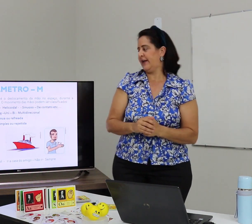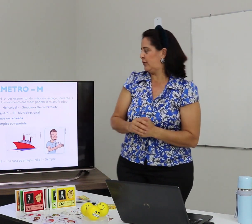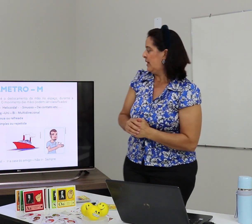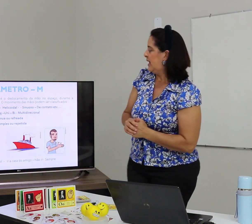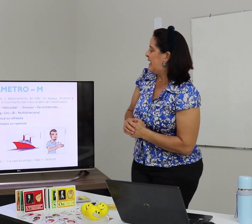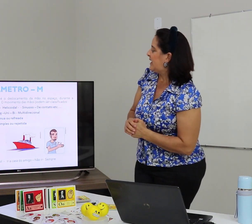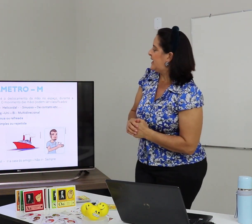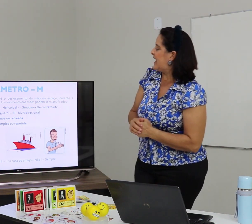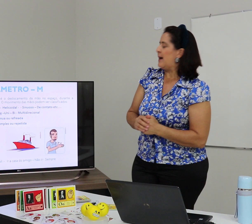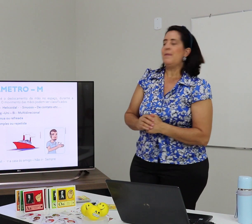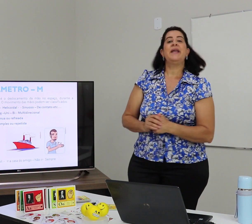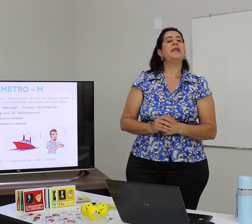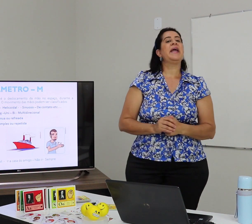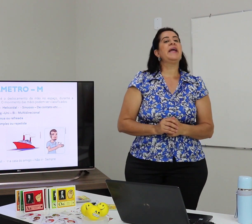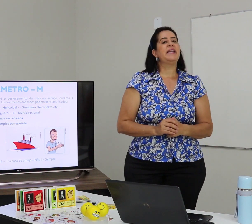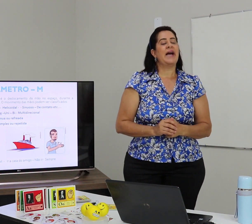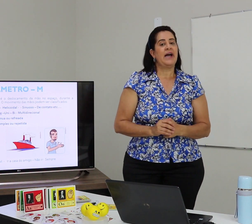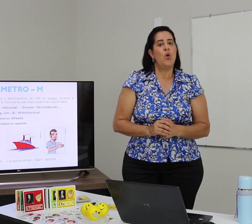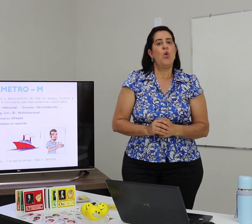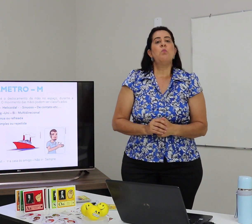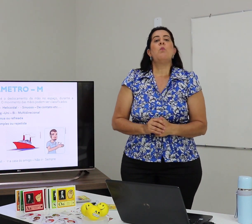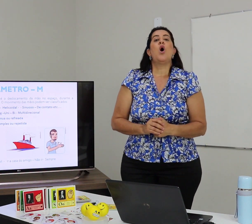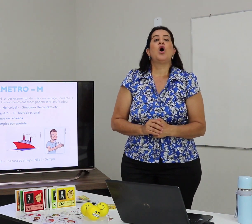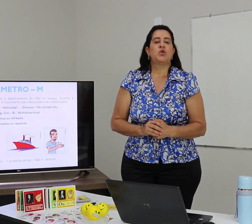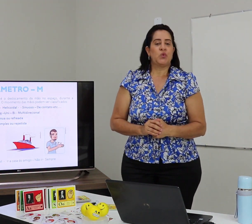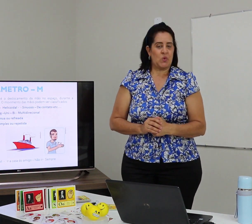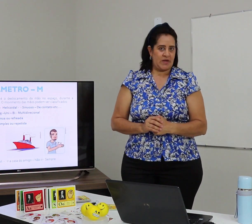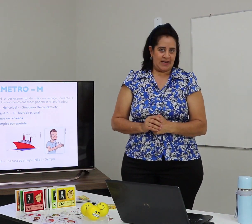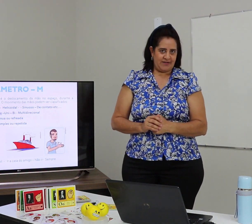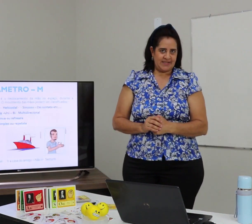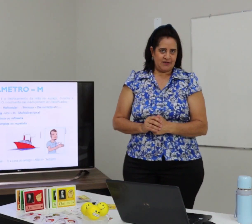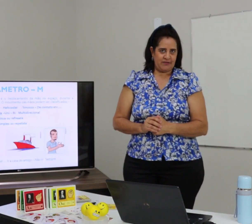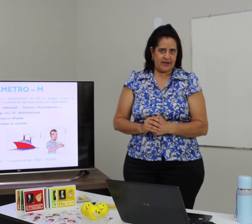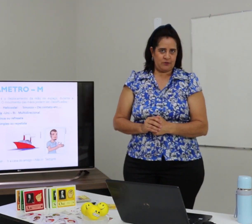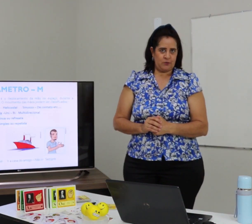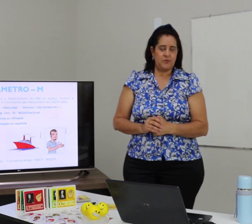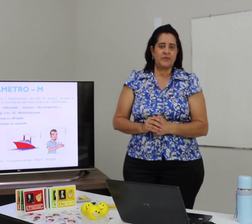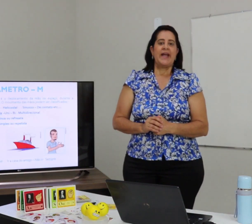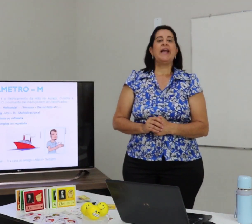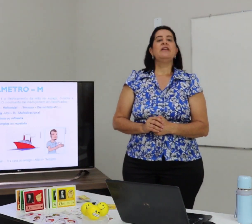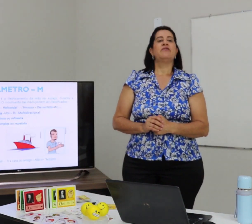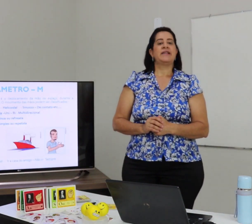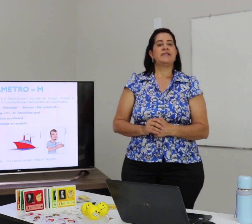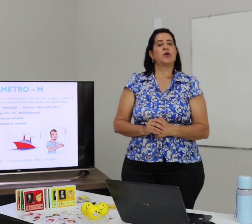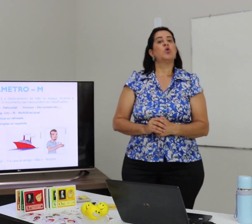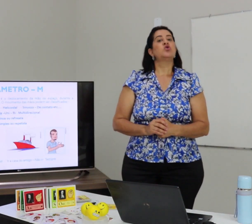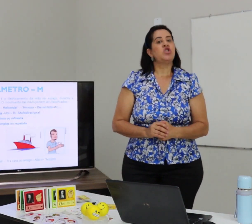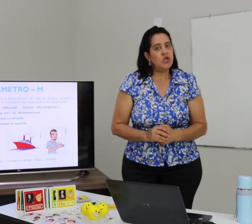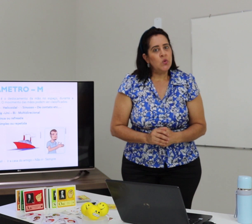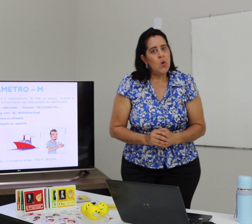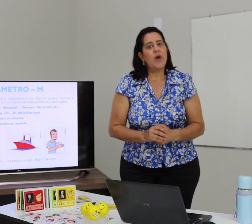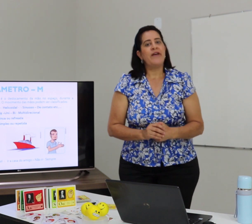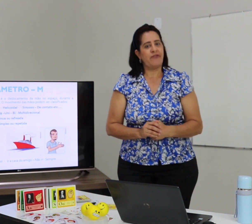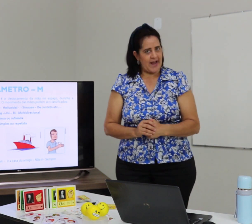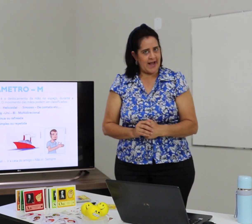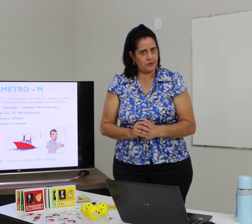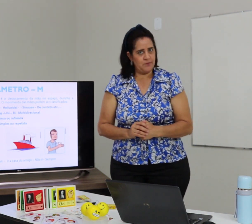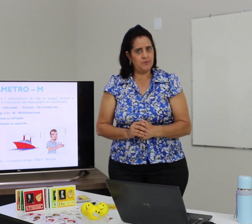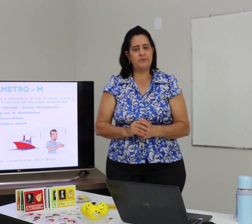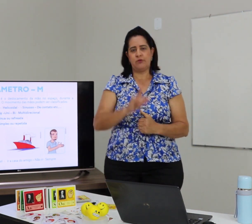feito, que é a maneira, o modo com que ele vai ser feito. Ele vai ser contínuo ou refreado? Vou